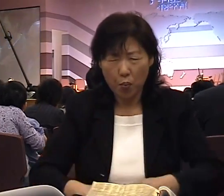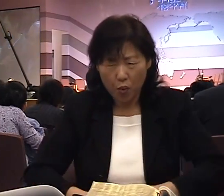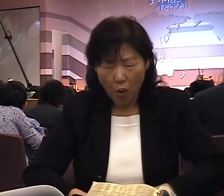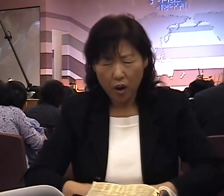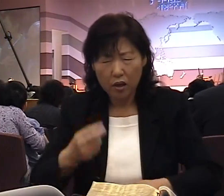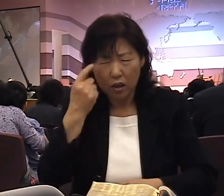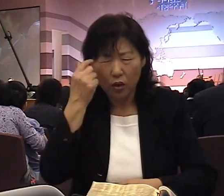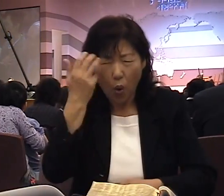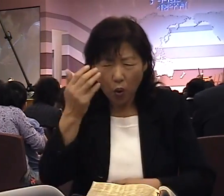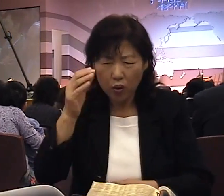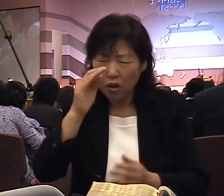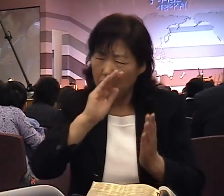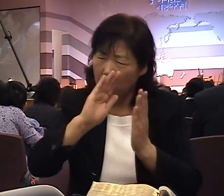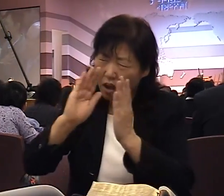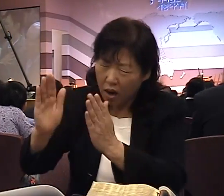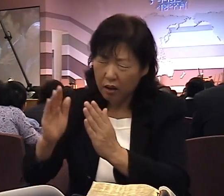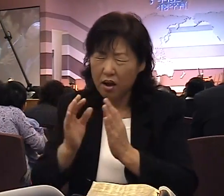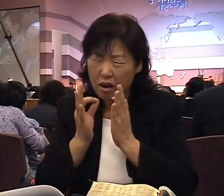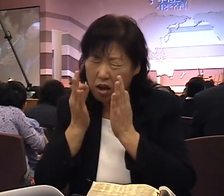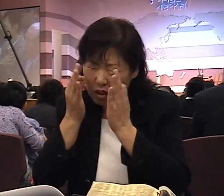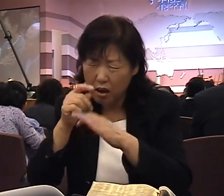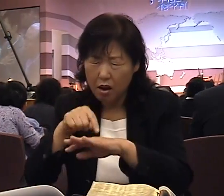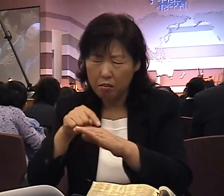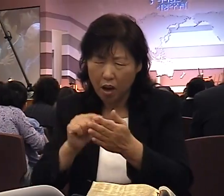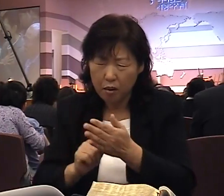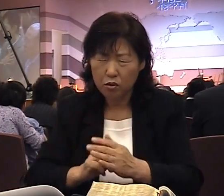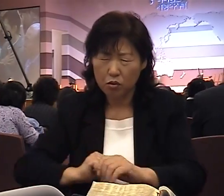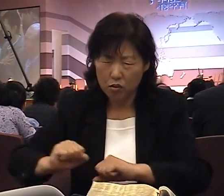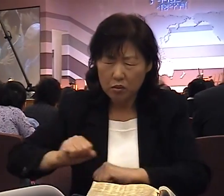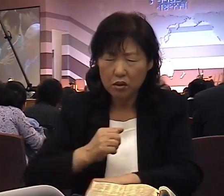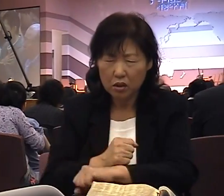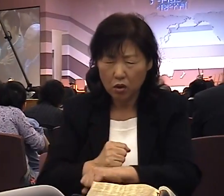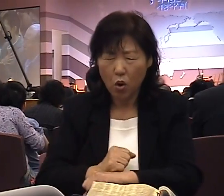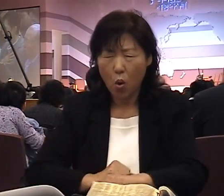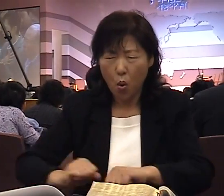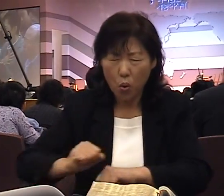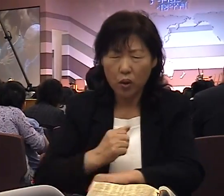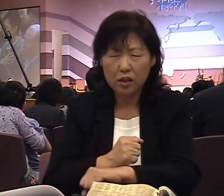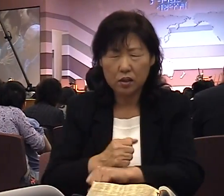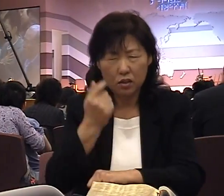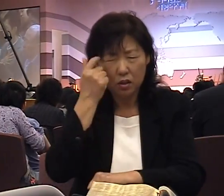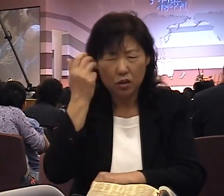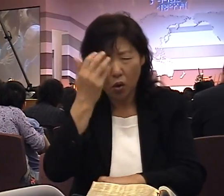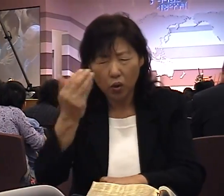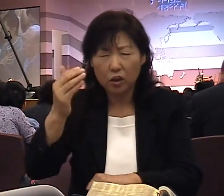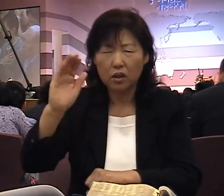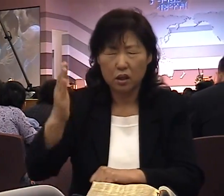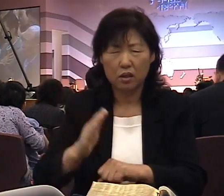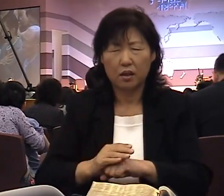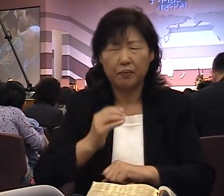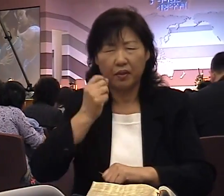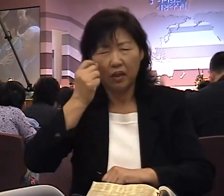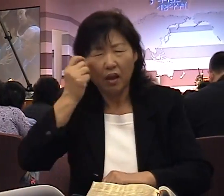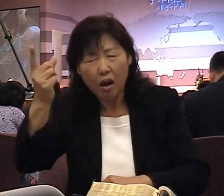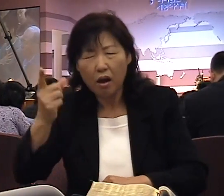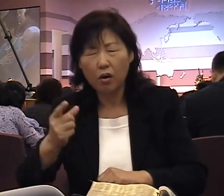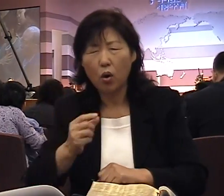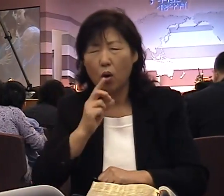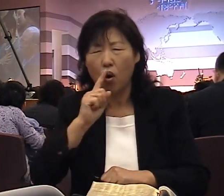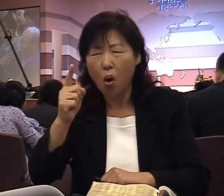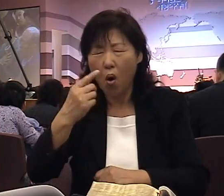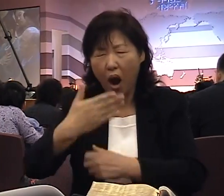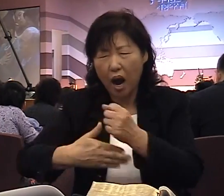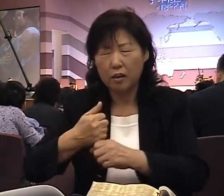영혼들을 향해 오늘도 간절한 마음으로 움직이시고 운행하시는 성령님이 되신다는 것을 깨닫고 오 하나님,